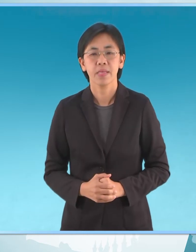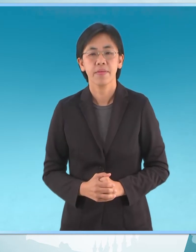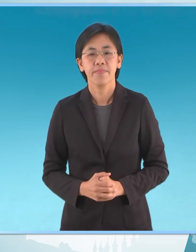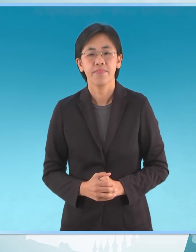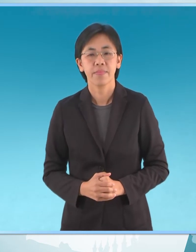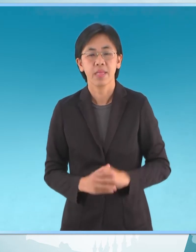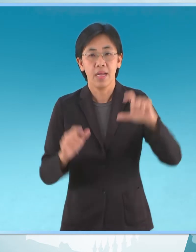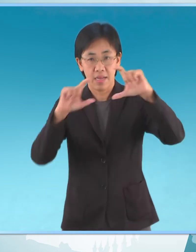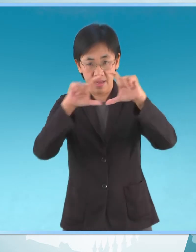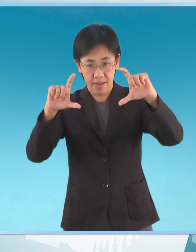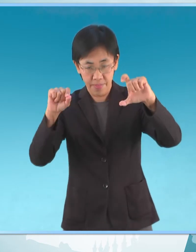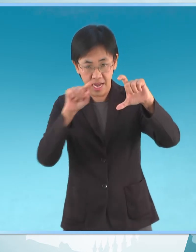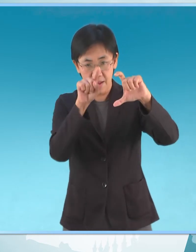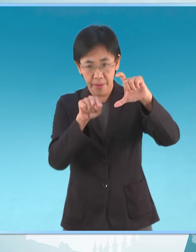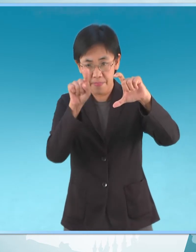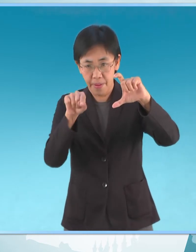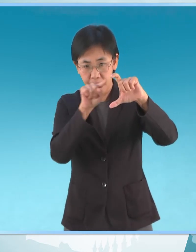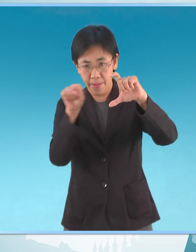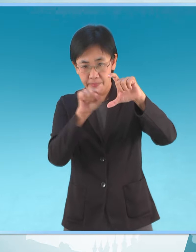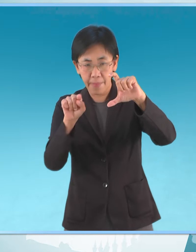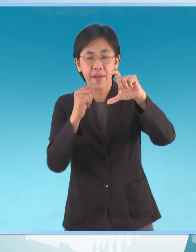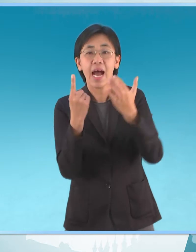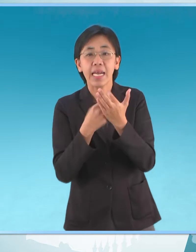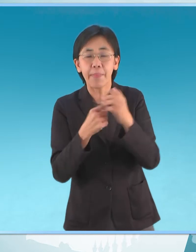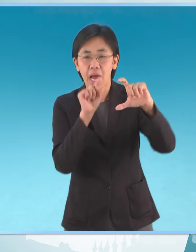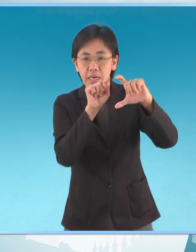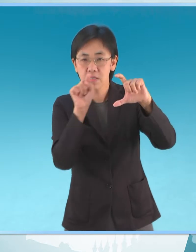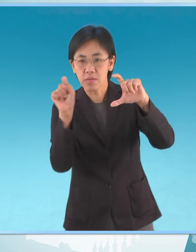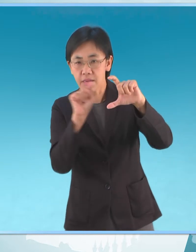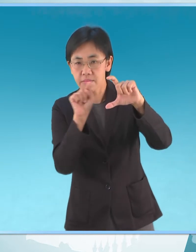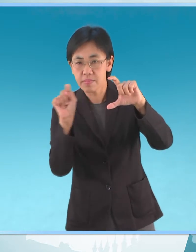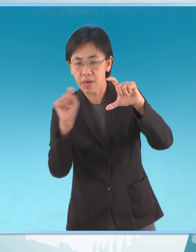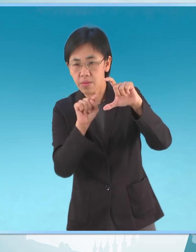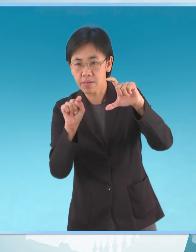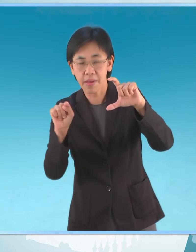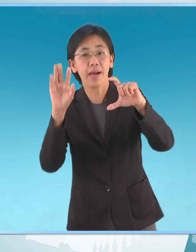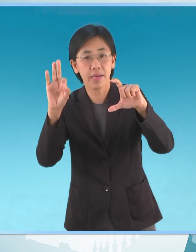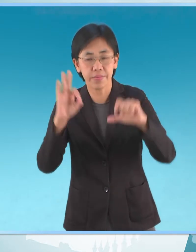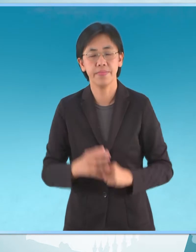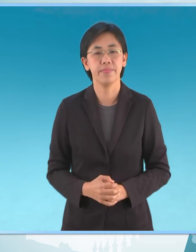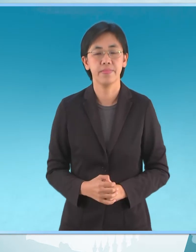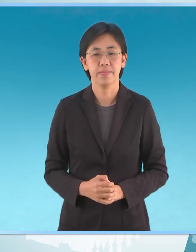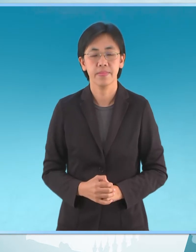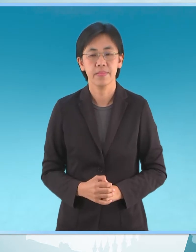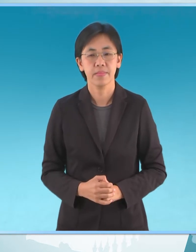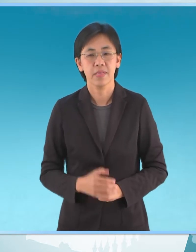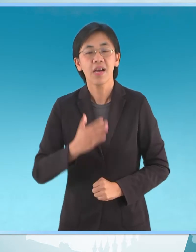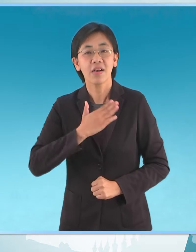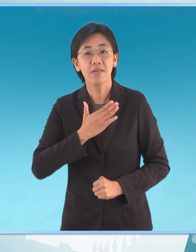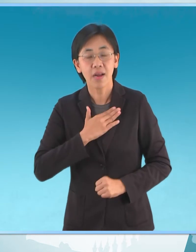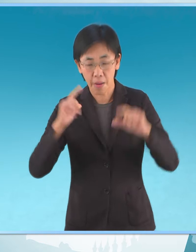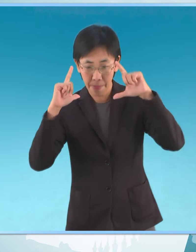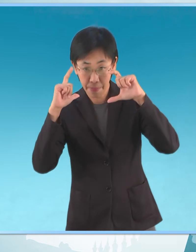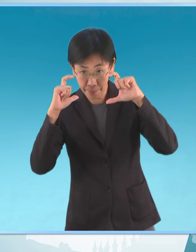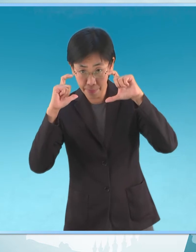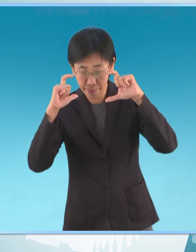จะแบ่งออกมาเป็นทั้งหมด9ช่องด้วยกันครับ1 2 3 4 5 6 7 8 9นะครับเราก็จะนำจุดสนใจในภาพ